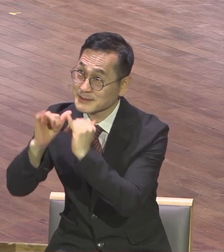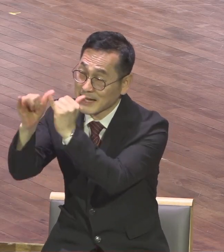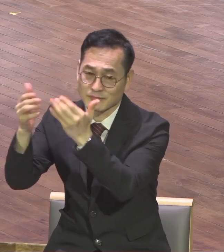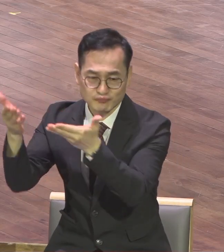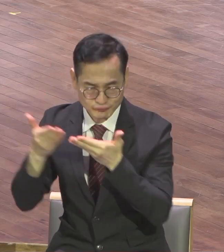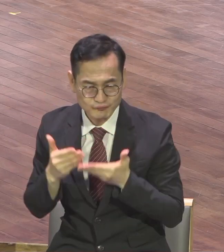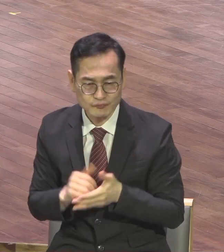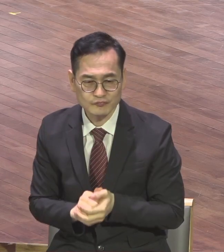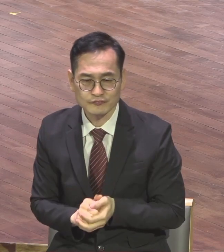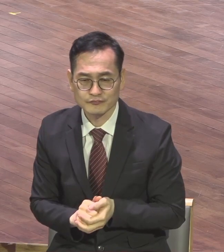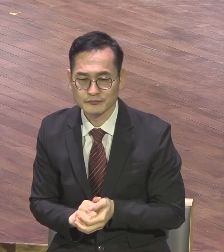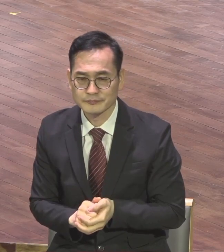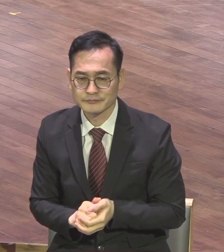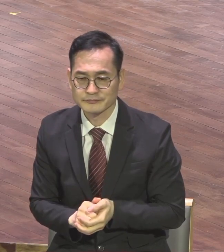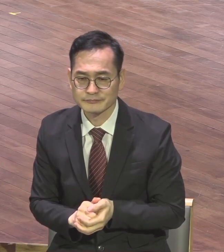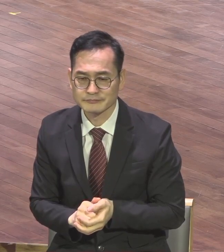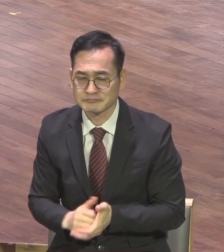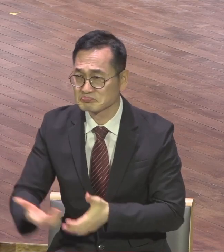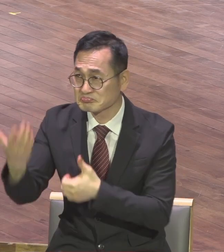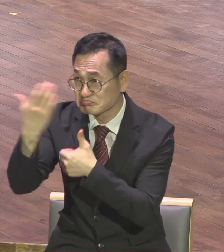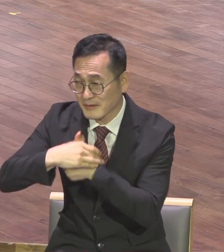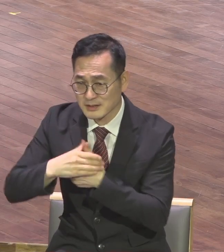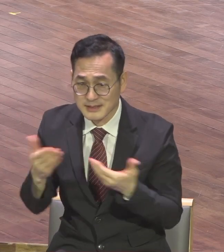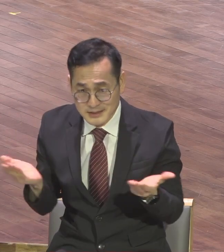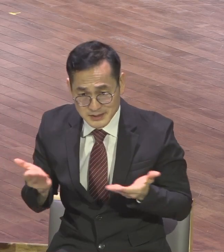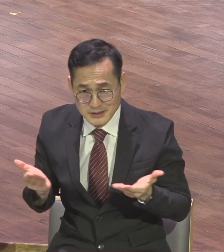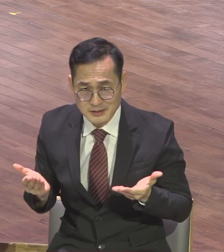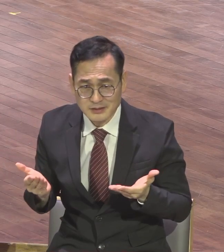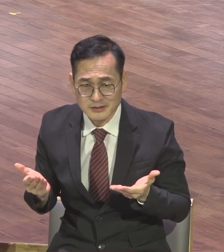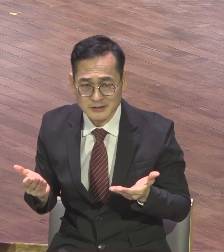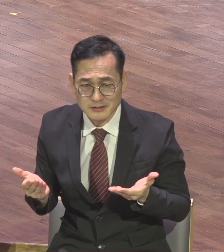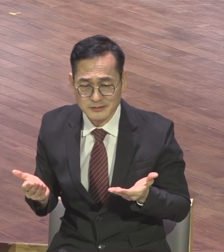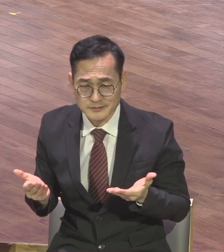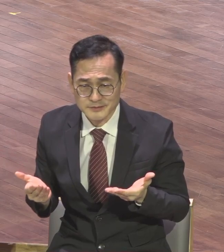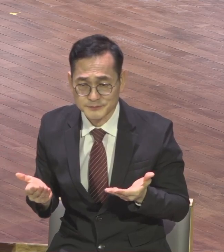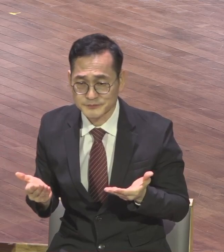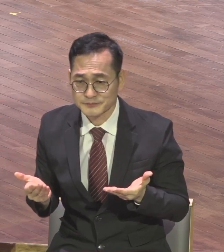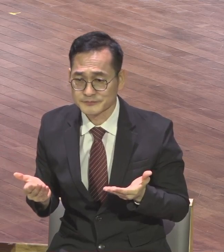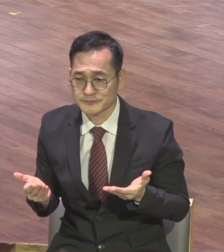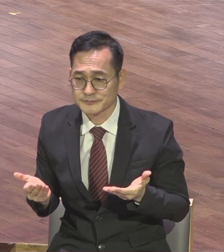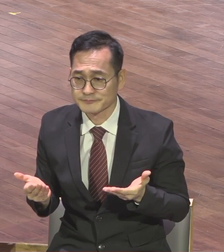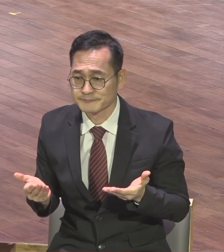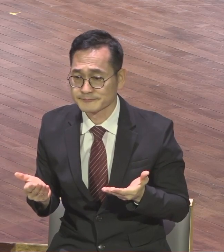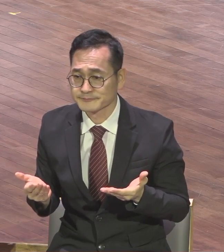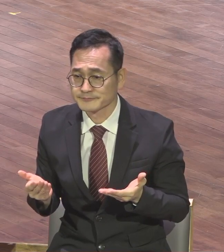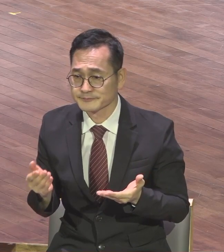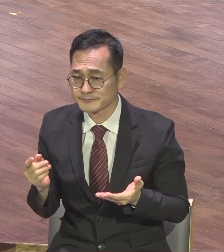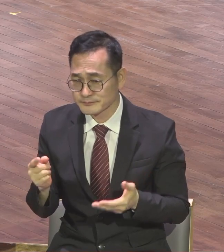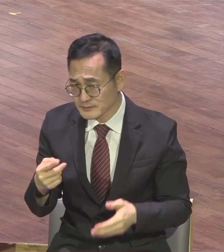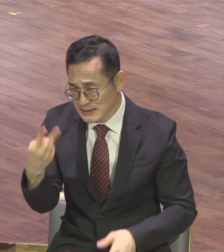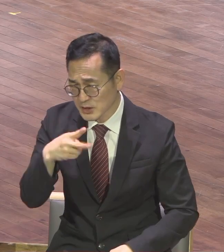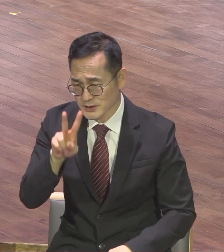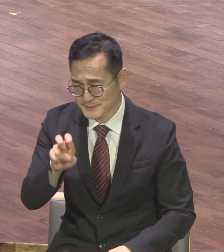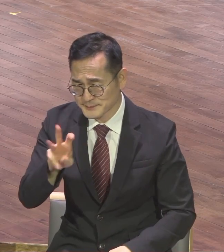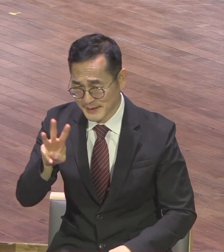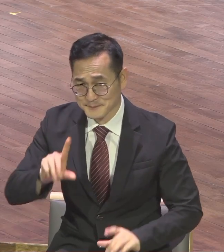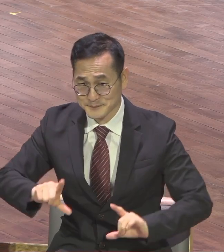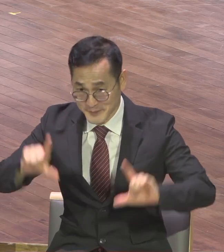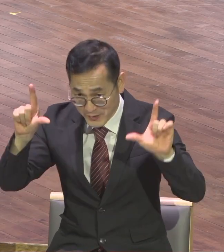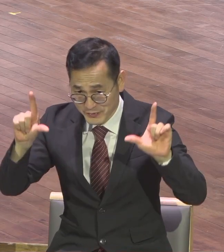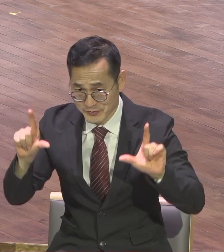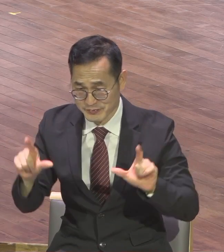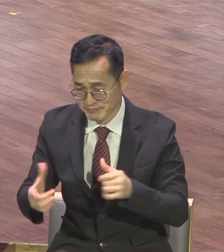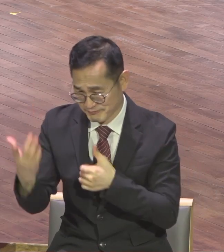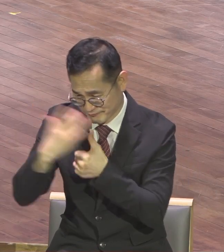그래서 하나님께서 맡겨준 이 직분, 교회를 통하여 내게 맡겨준 직분, 2023년